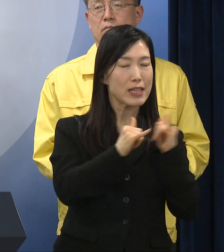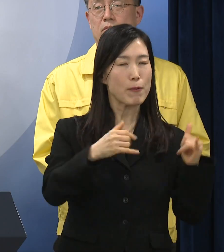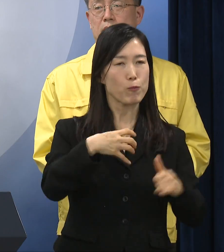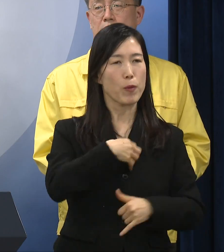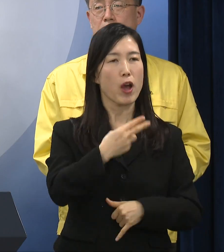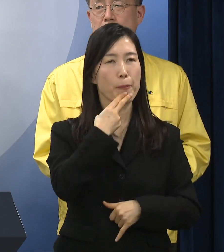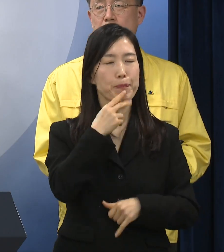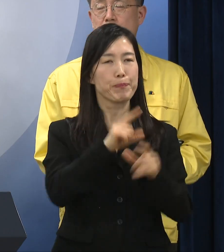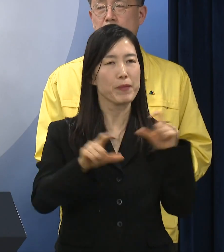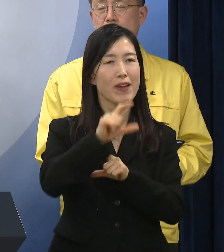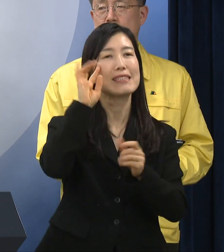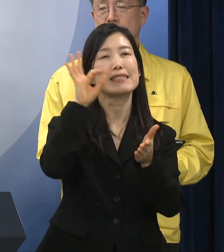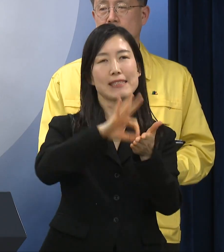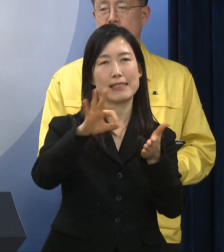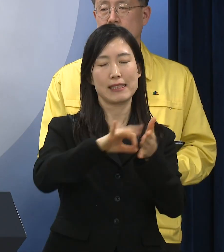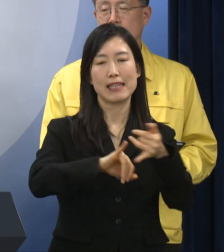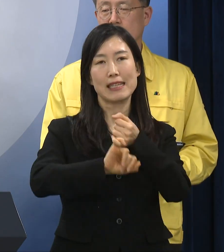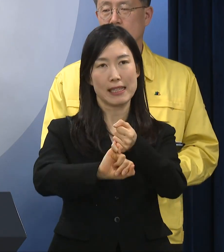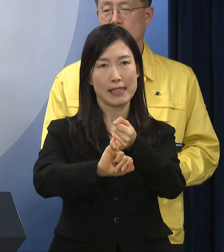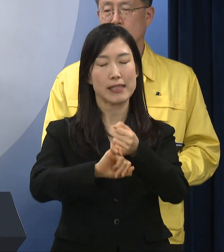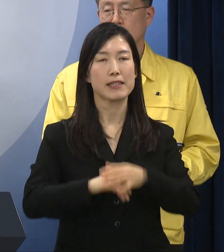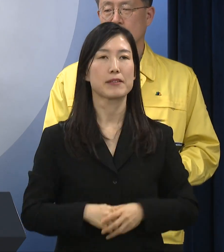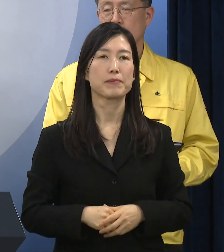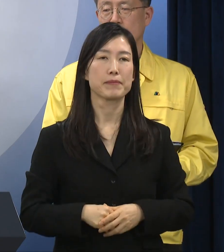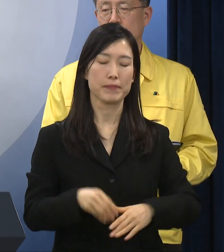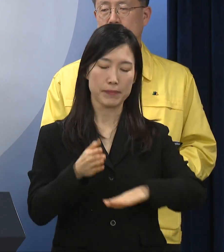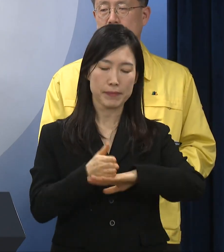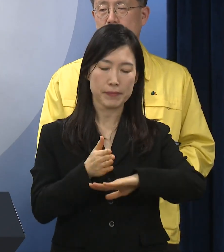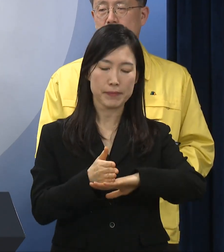기하도록 하겠습니다. 이상입니다.